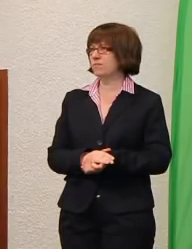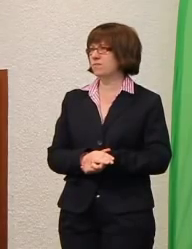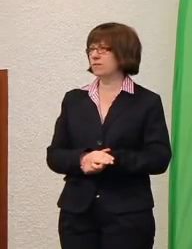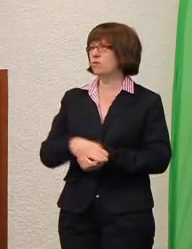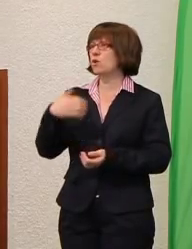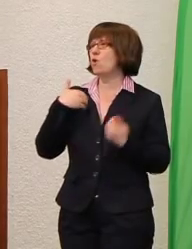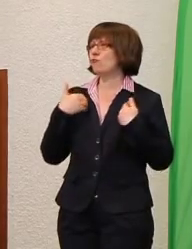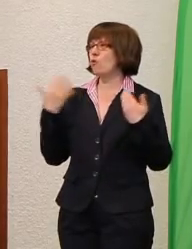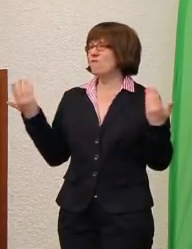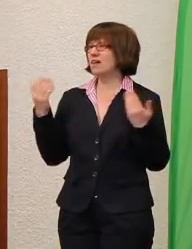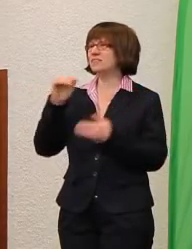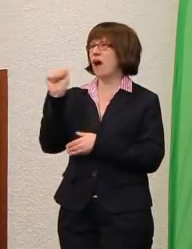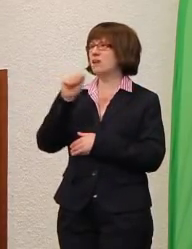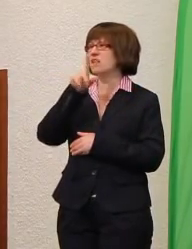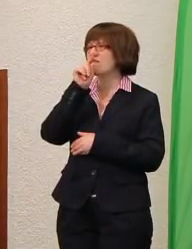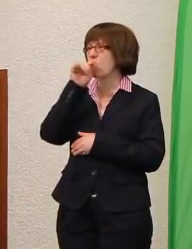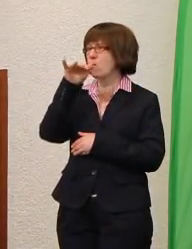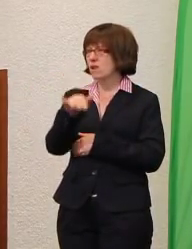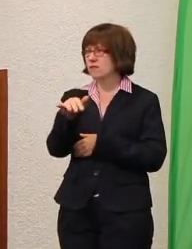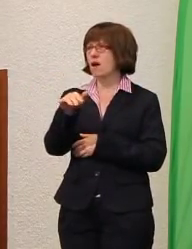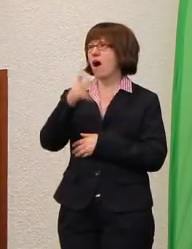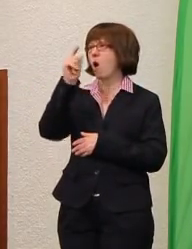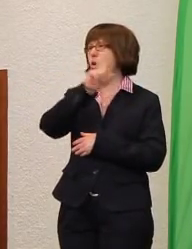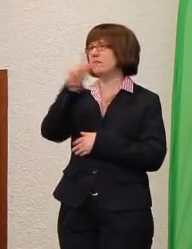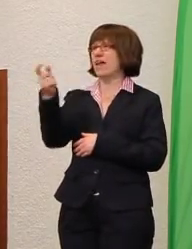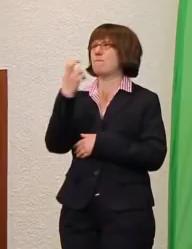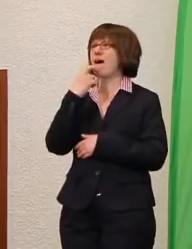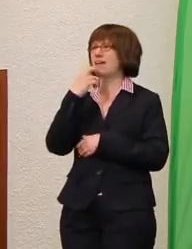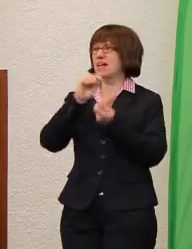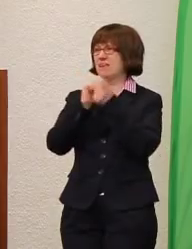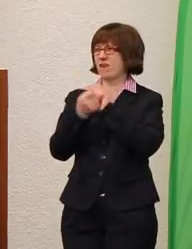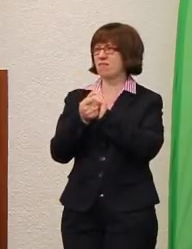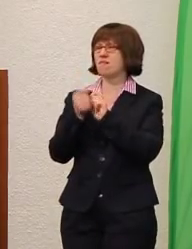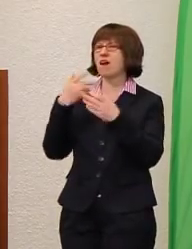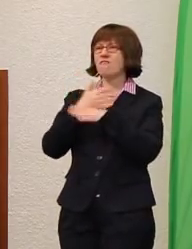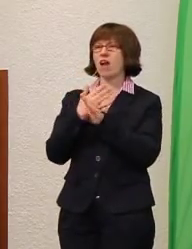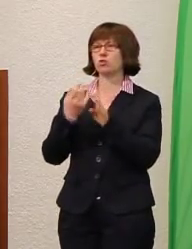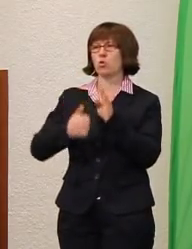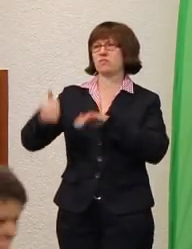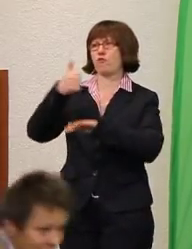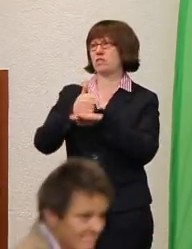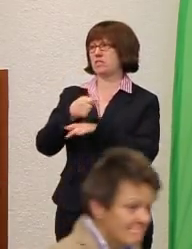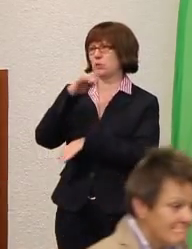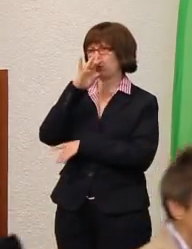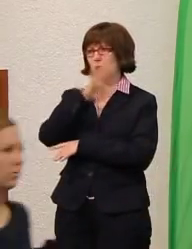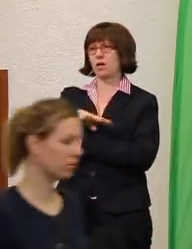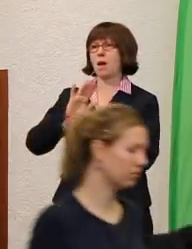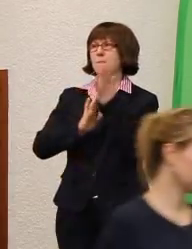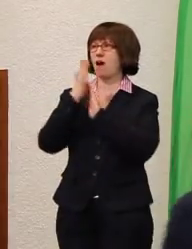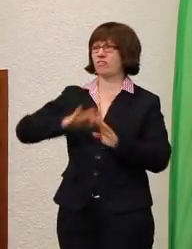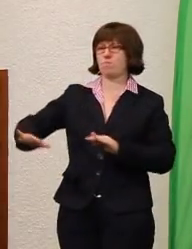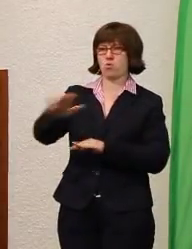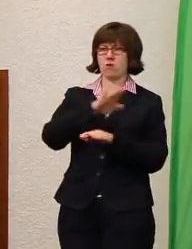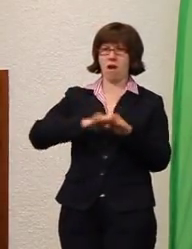Und ich freue mich, dass Axel Vogel hier bei uns ist und auch zum Thema Energiewende sprechen wird, Fraktionsvorsitzender der Grünen im Brandenburger